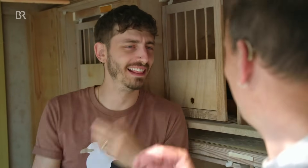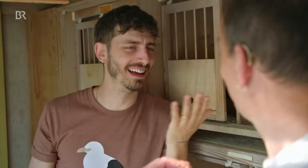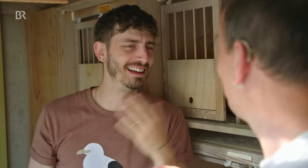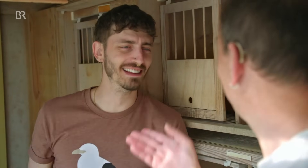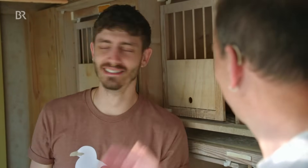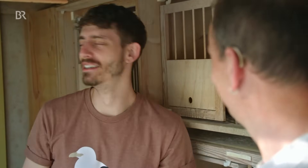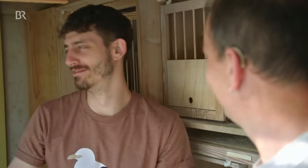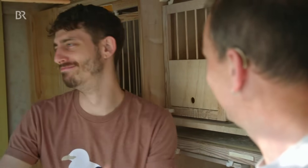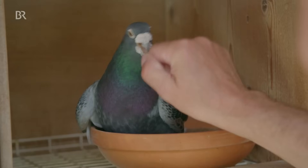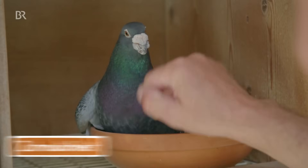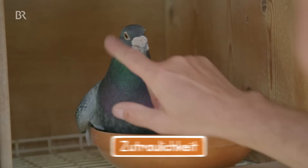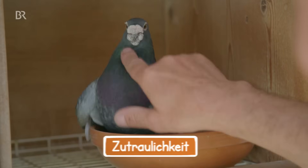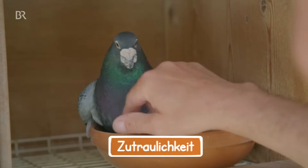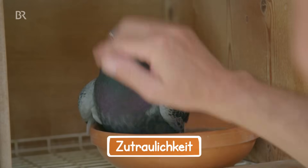SMS. Kannst du machen.